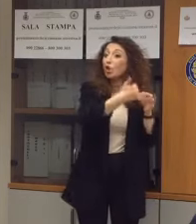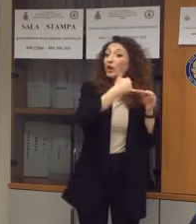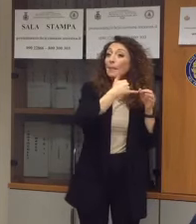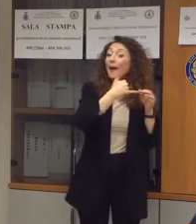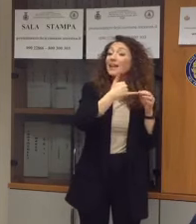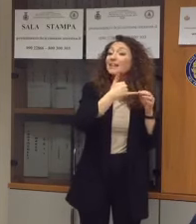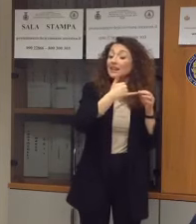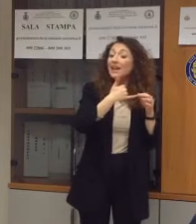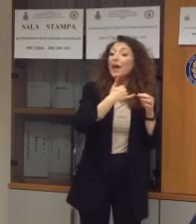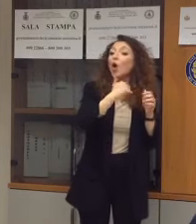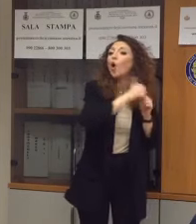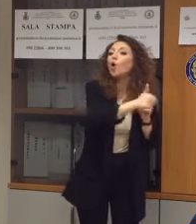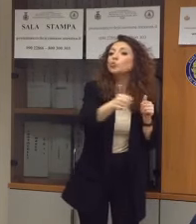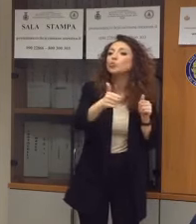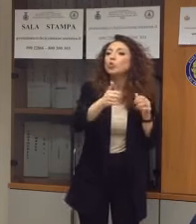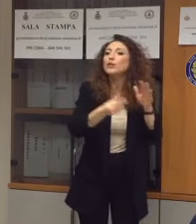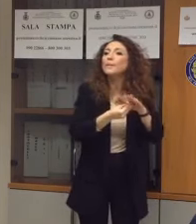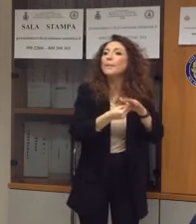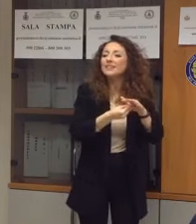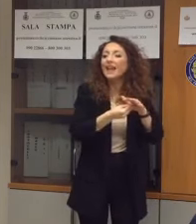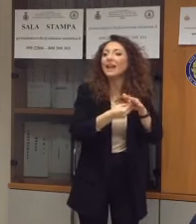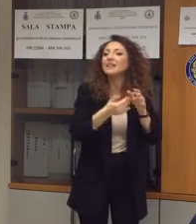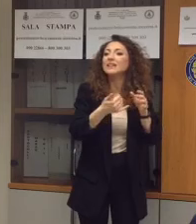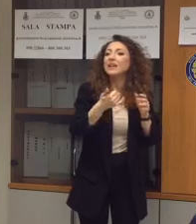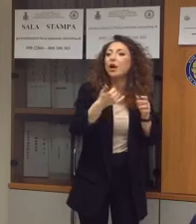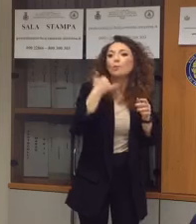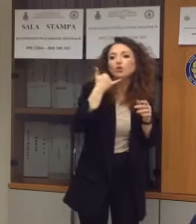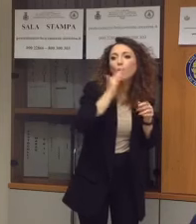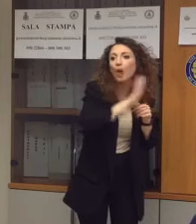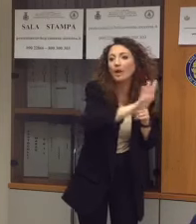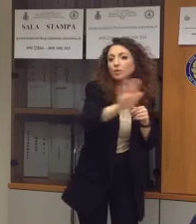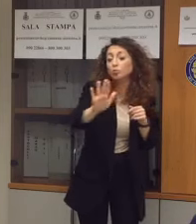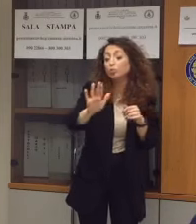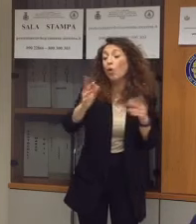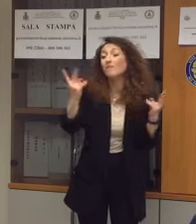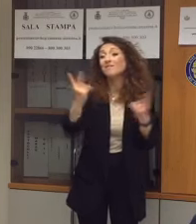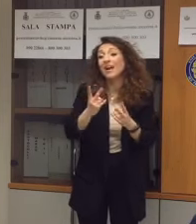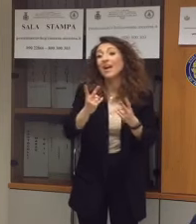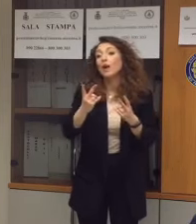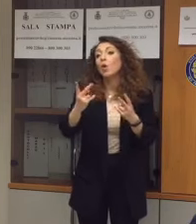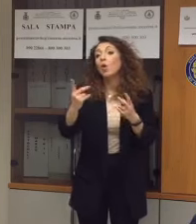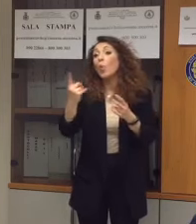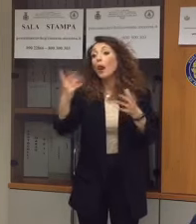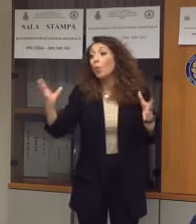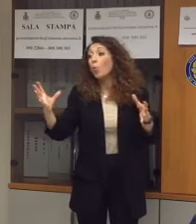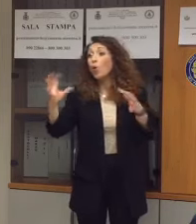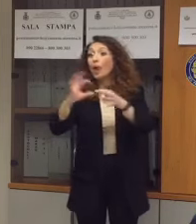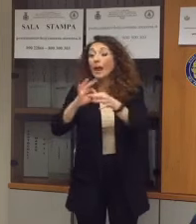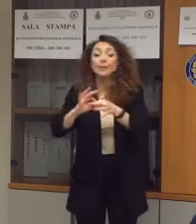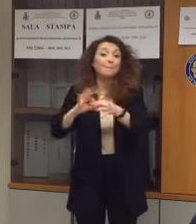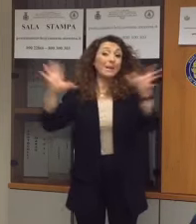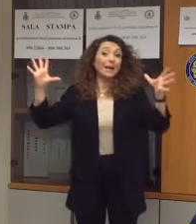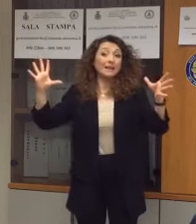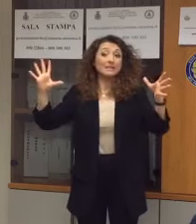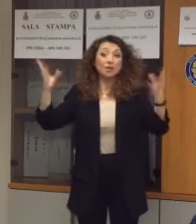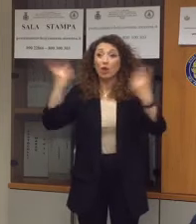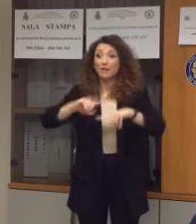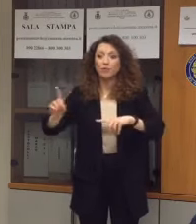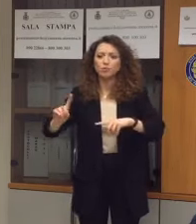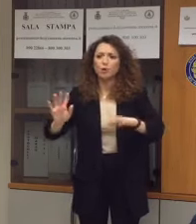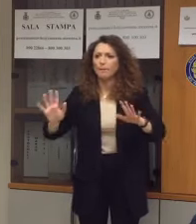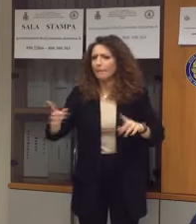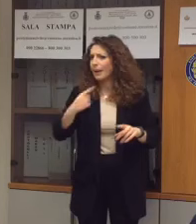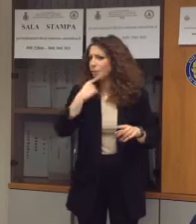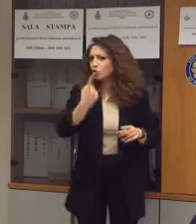collegamento non ha funzionato, nonostante noi ieri avessimo fatto tutte le prove ed i controlli, ed è saltato. Però ti posso dire che abbiamo ricevuto